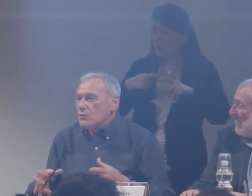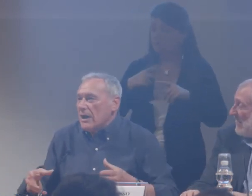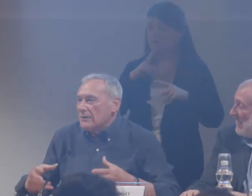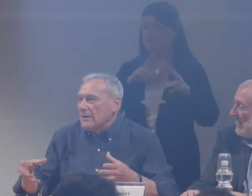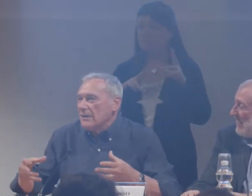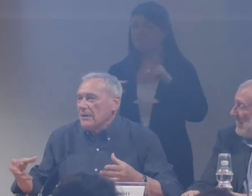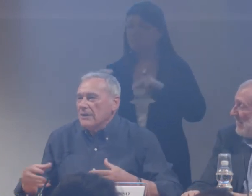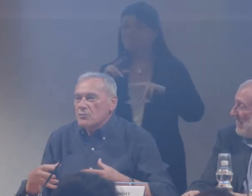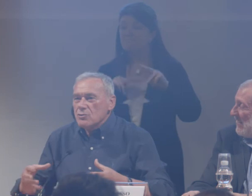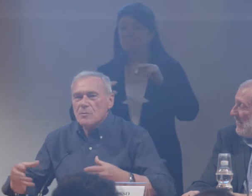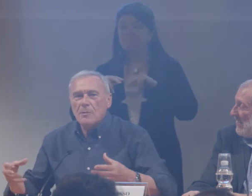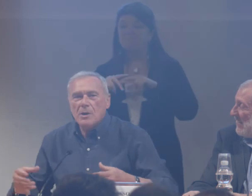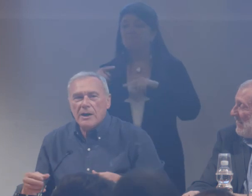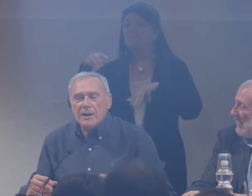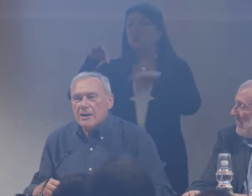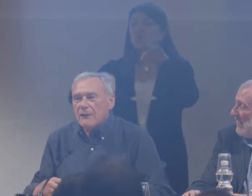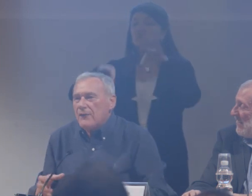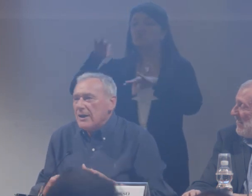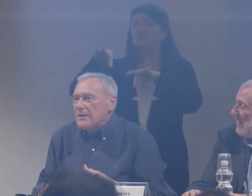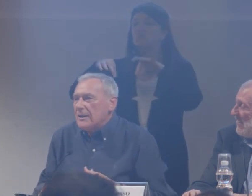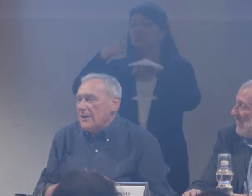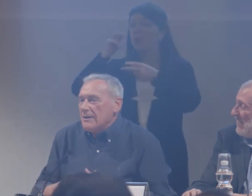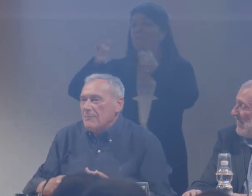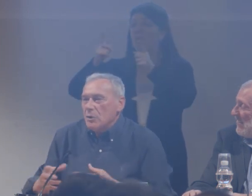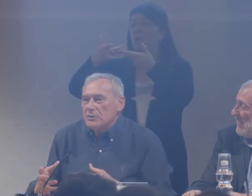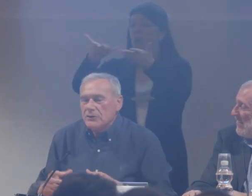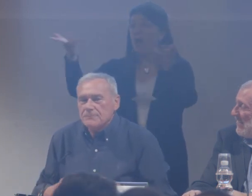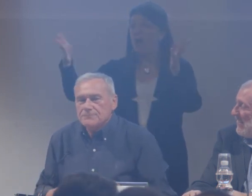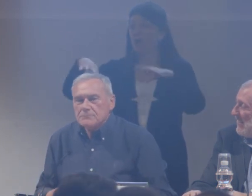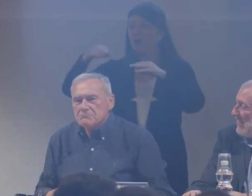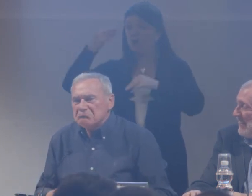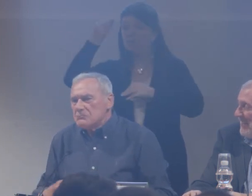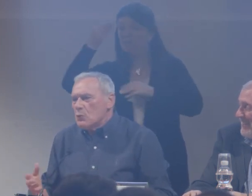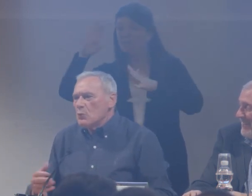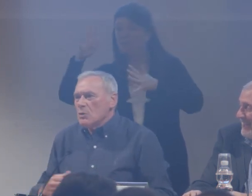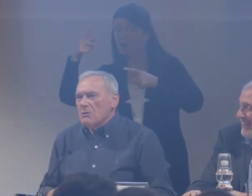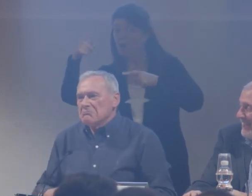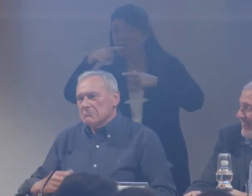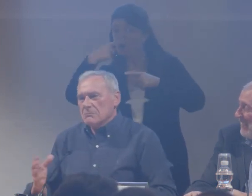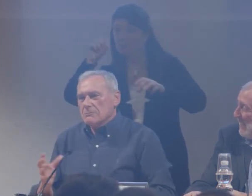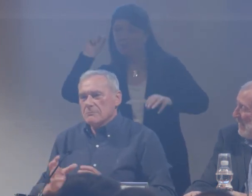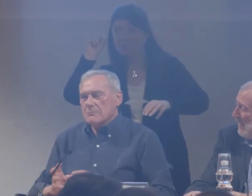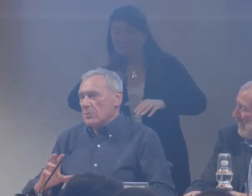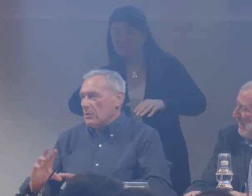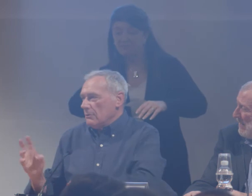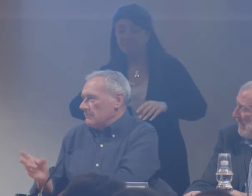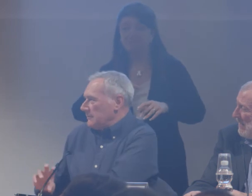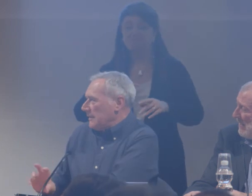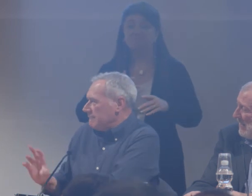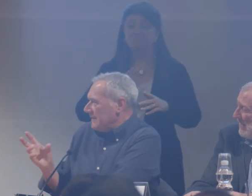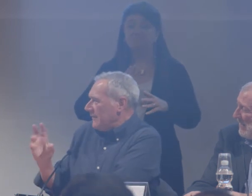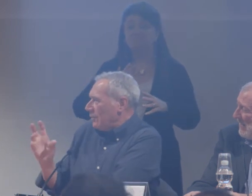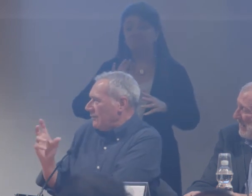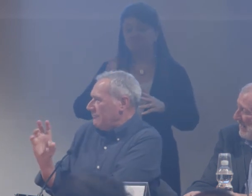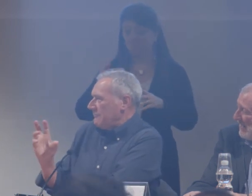incominciano i giudici popolari, a fare delle ipotesi. Uno un po'